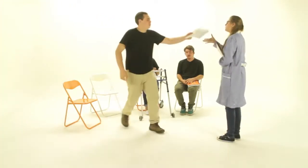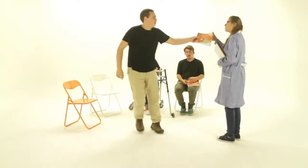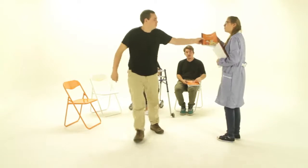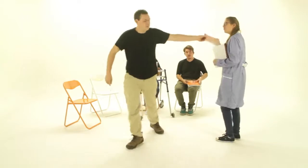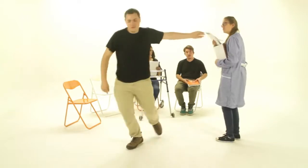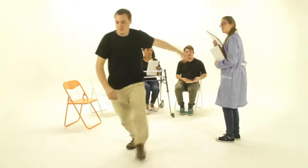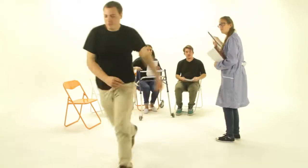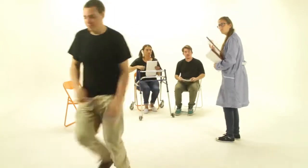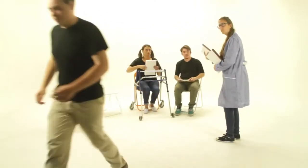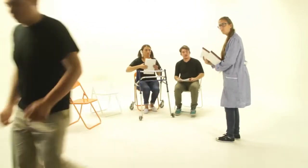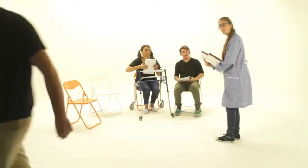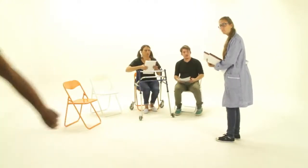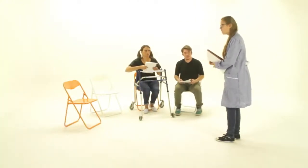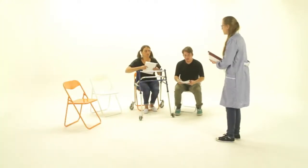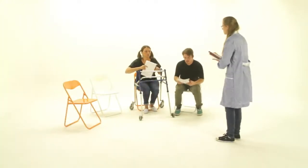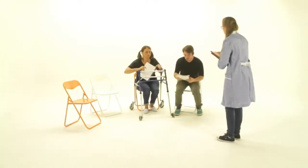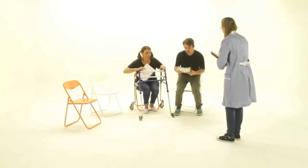No me voy, querés venir, me voy.